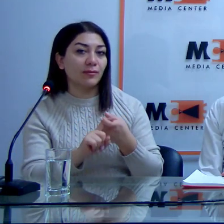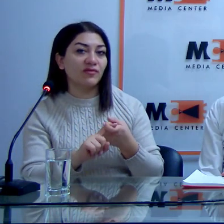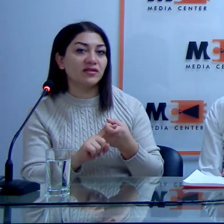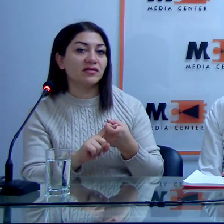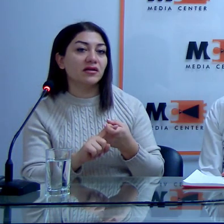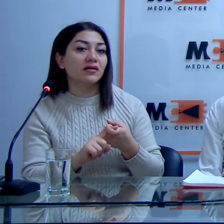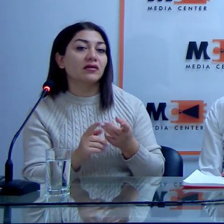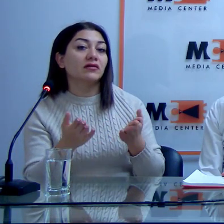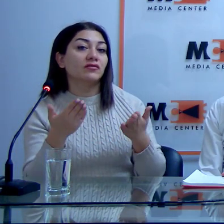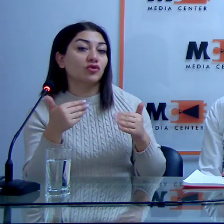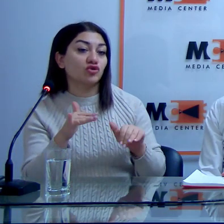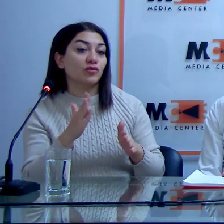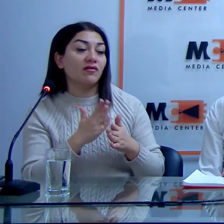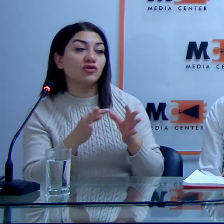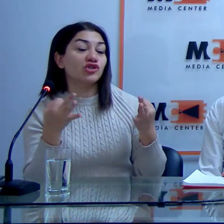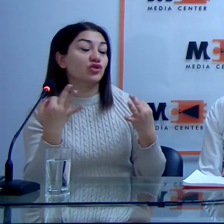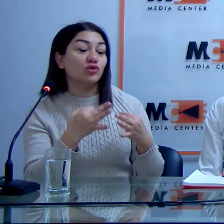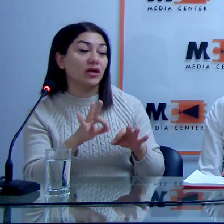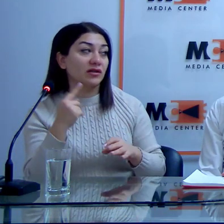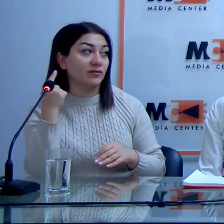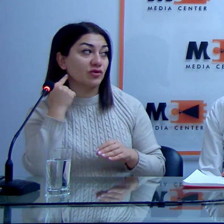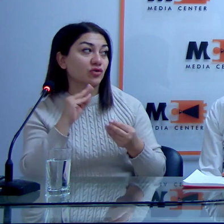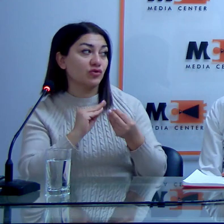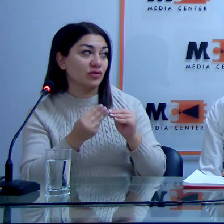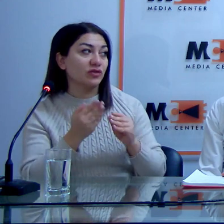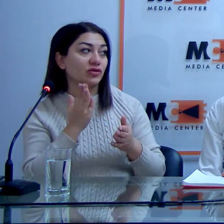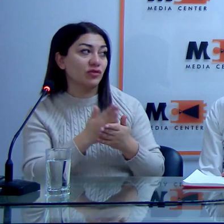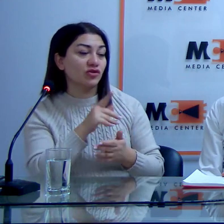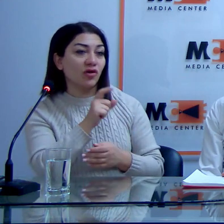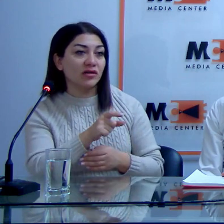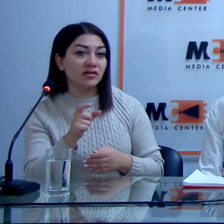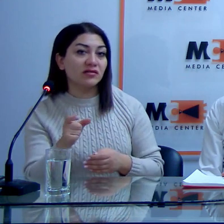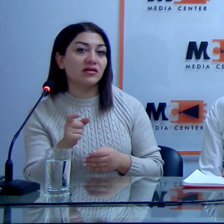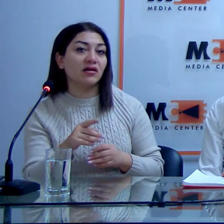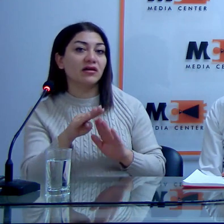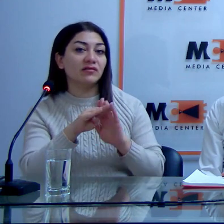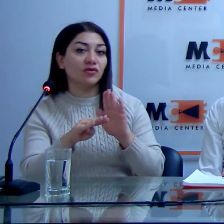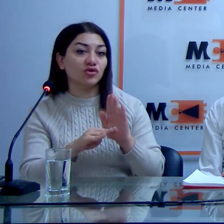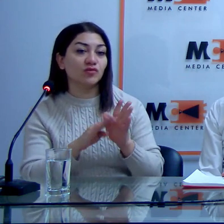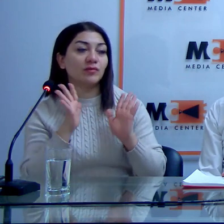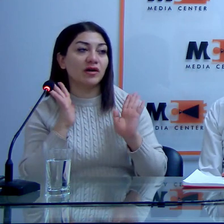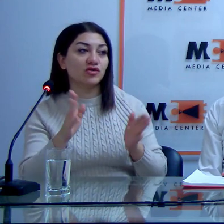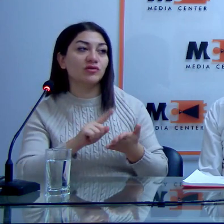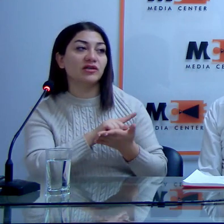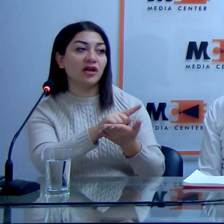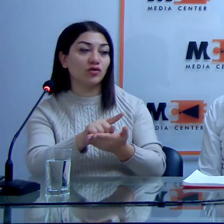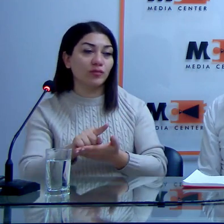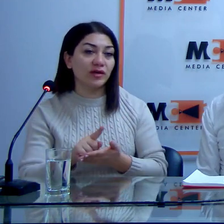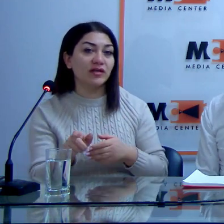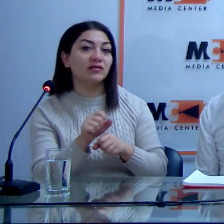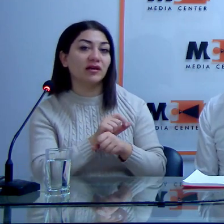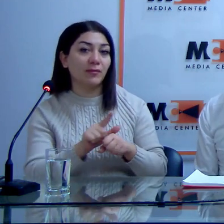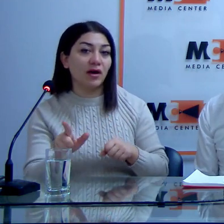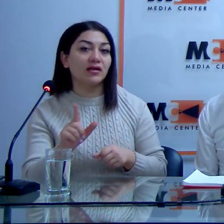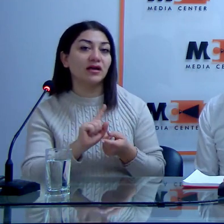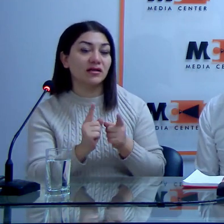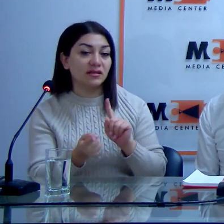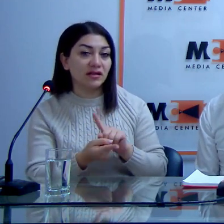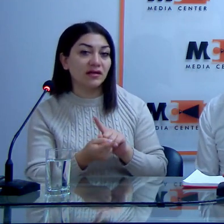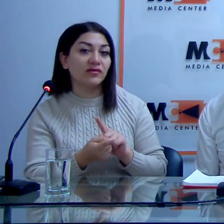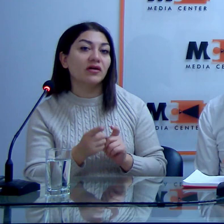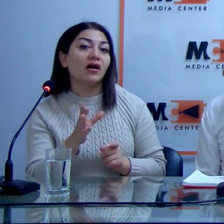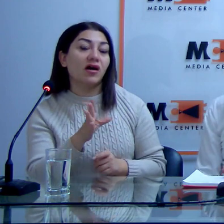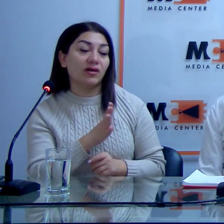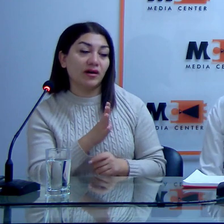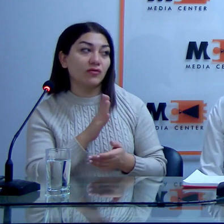հետ կապված որոշում կա, որ չի թույլատրվում լսողություն խնդիր ունեցող անձան, սակայն այդ որոշումը բազում քննարկումների թեմա է